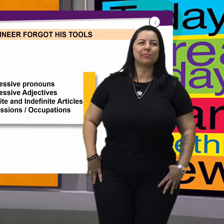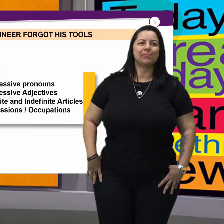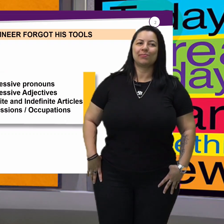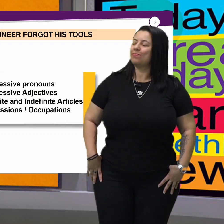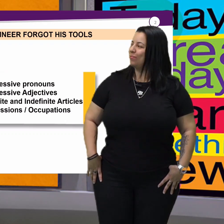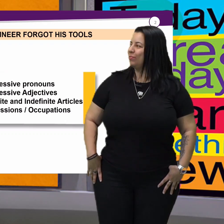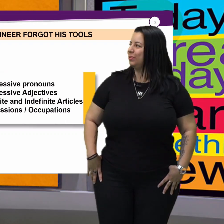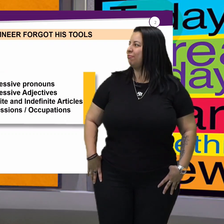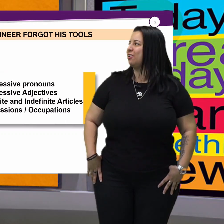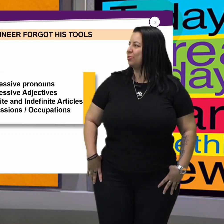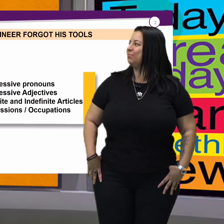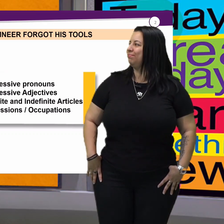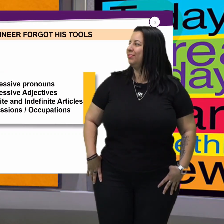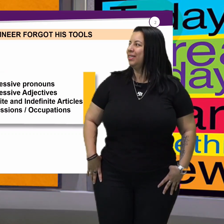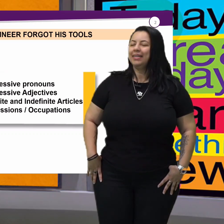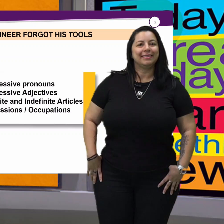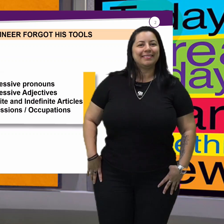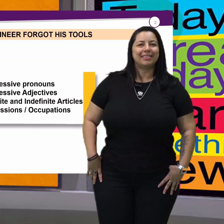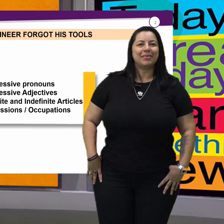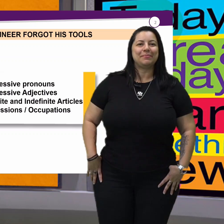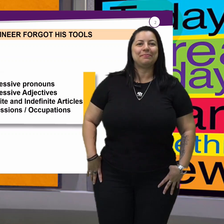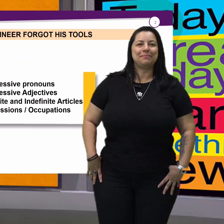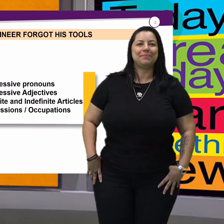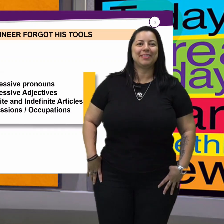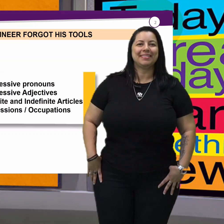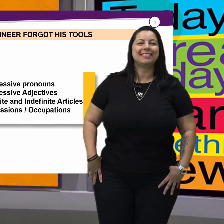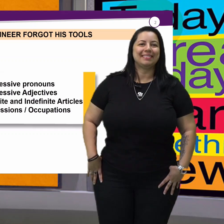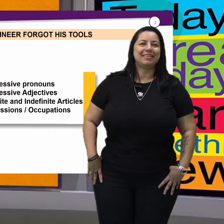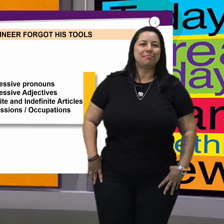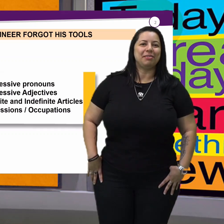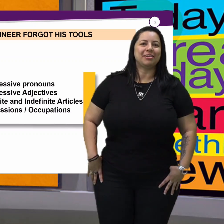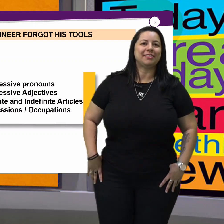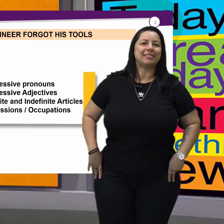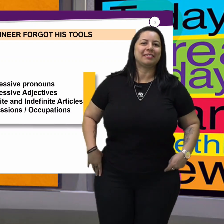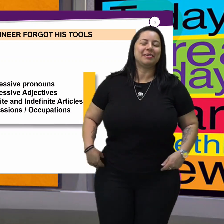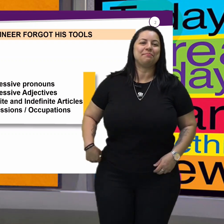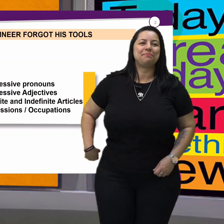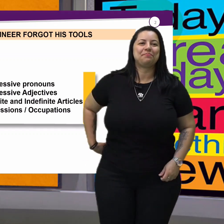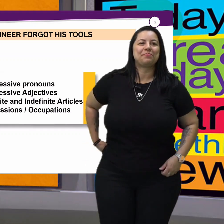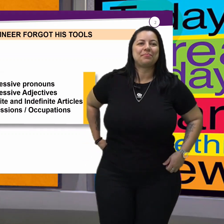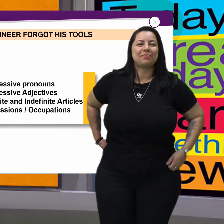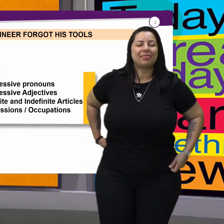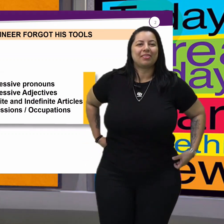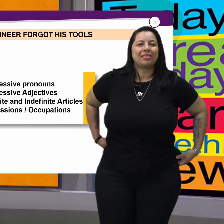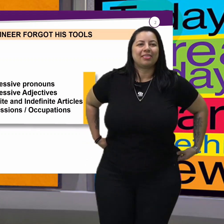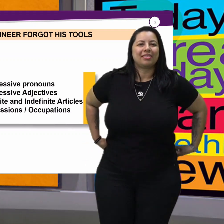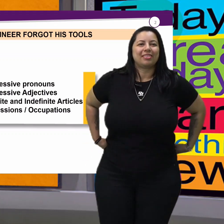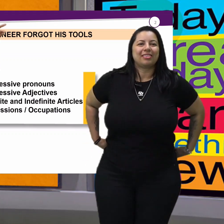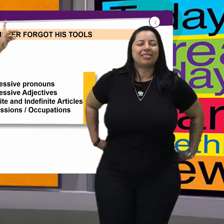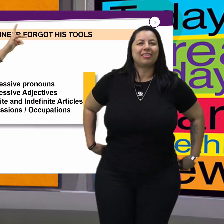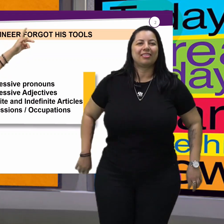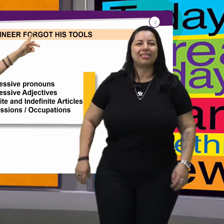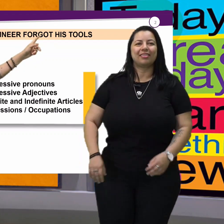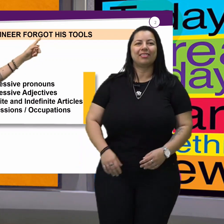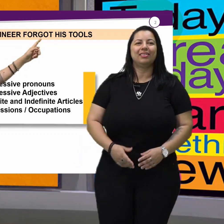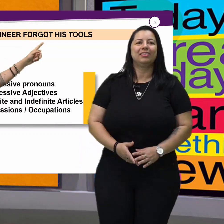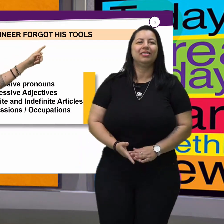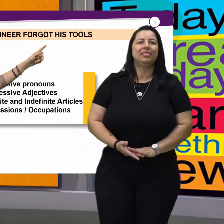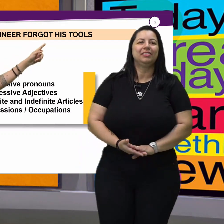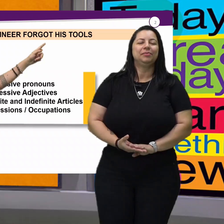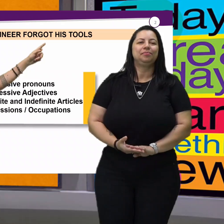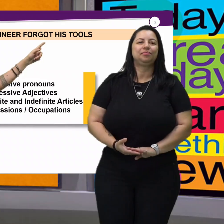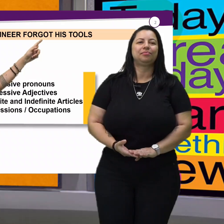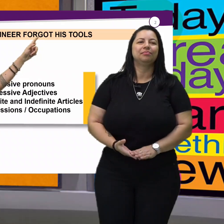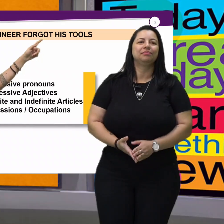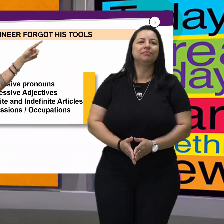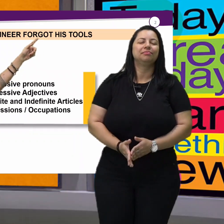essa? Tá fácil, né, teacher? Tá fácil. É uma profissão, lembra o quê? Engenheiro. Bem facinho, engineer. Aí você também está trabalhando aqui com o